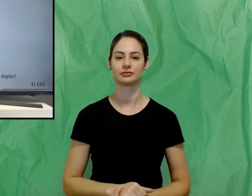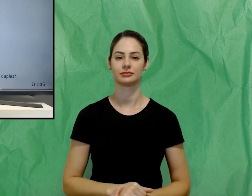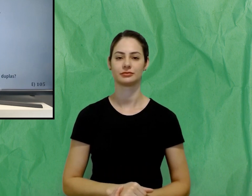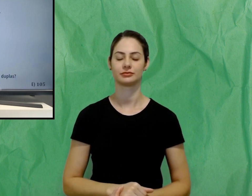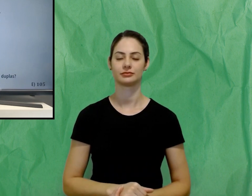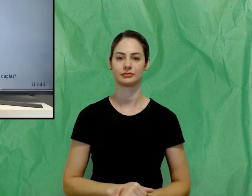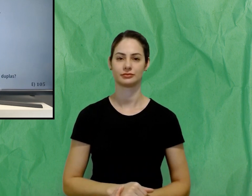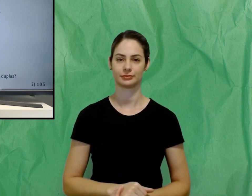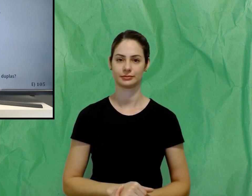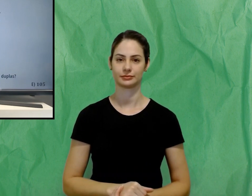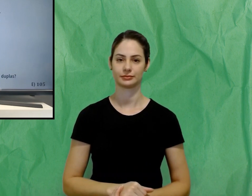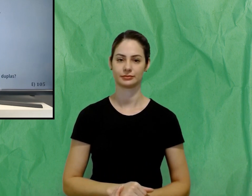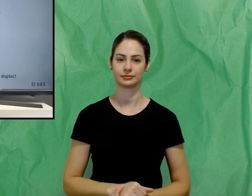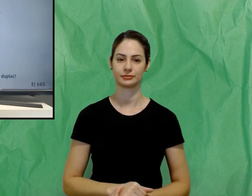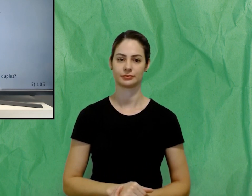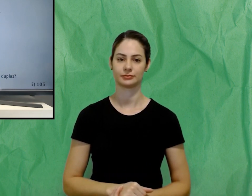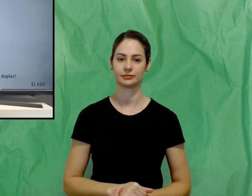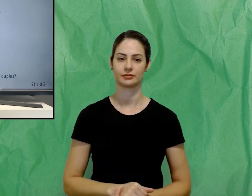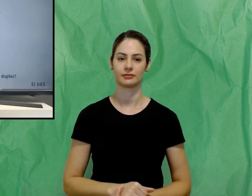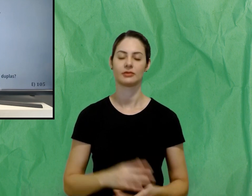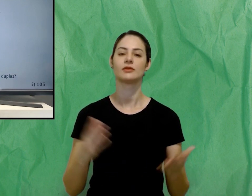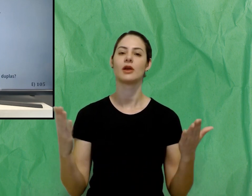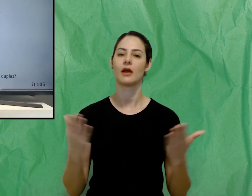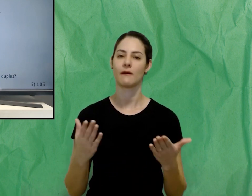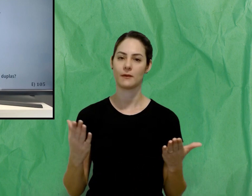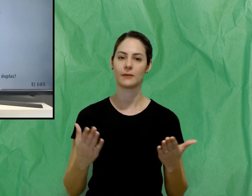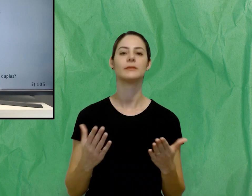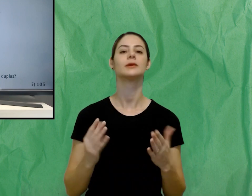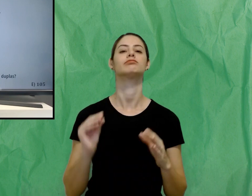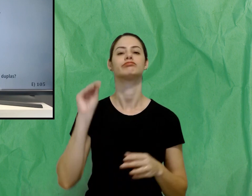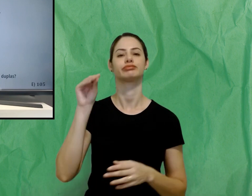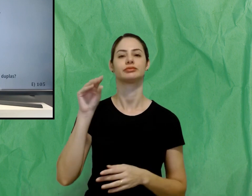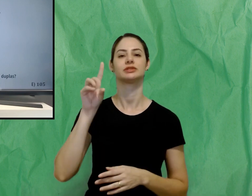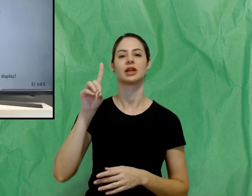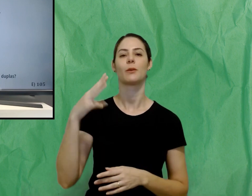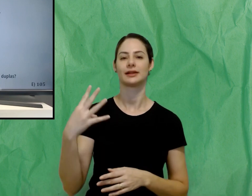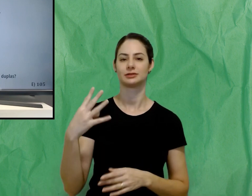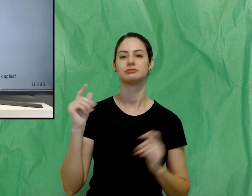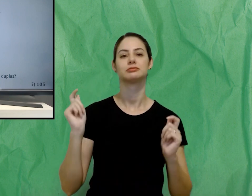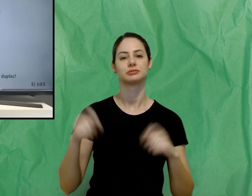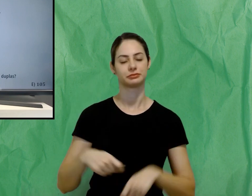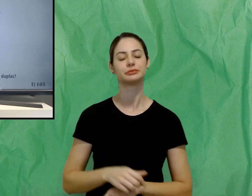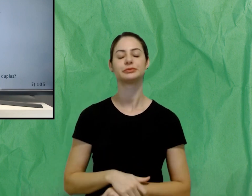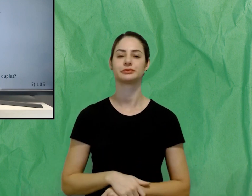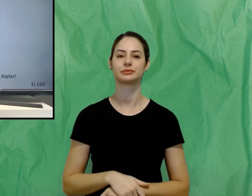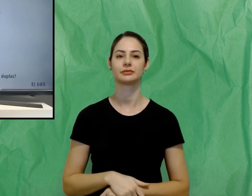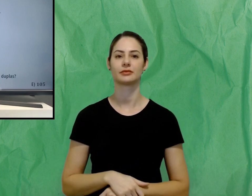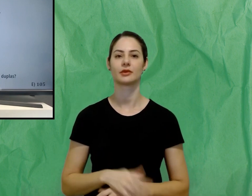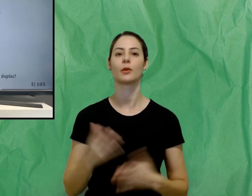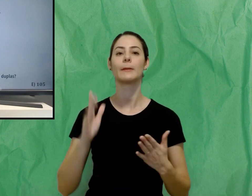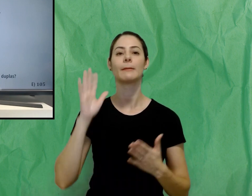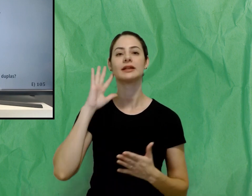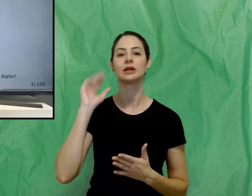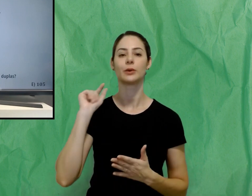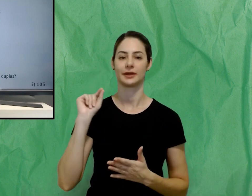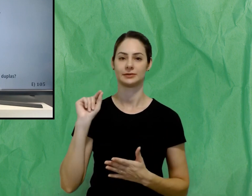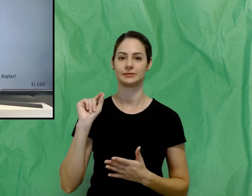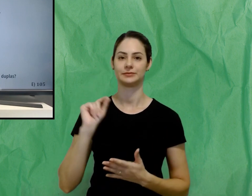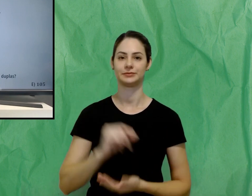possibilidade. Agora sim D4 marcou o lugar. E aí o que a gente vai pensar? Eu preciso